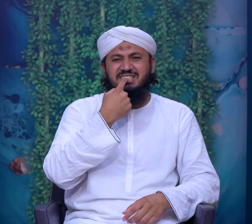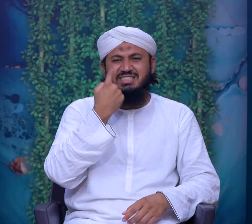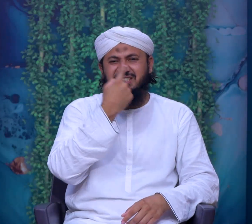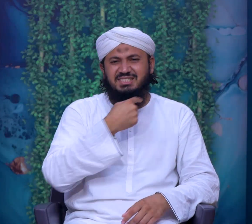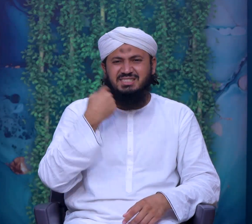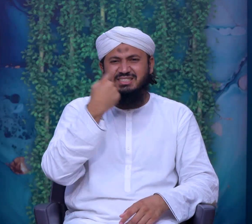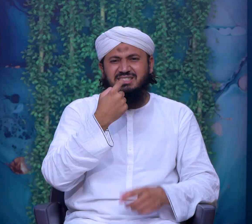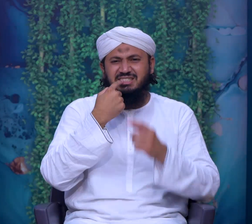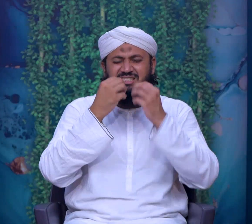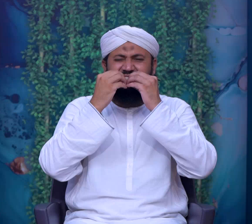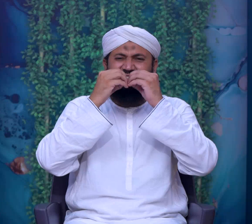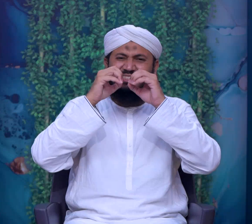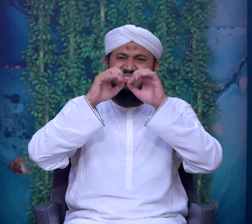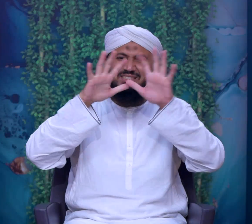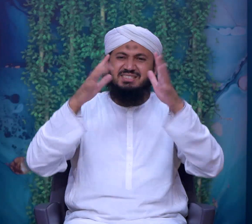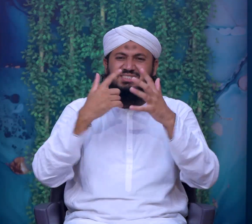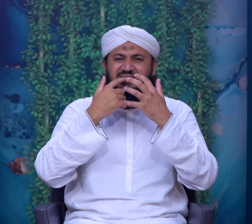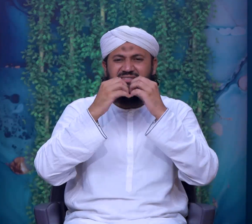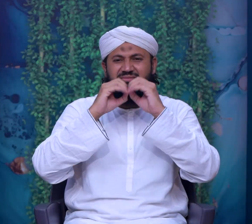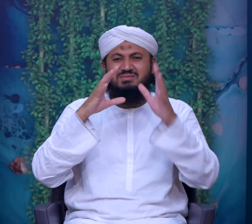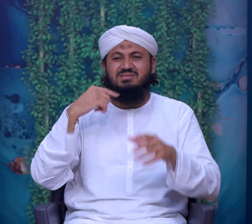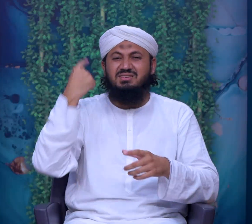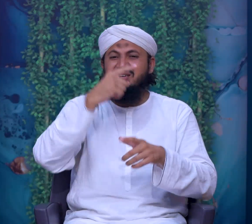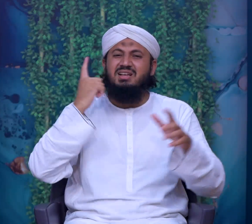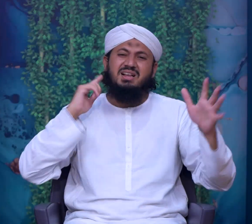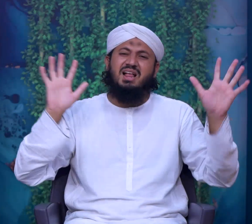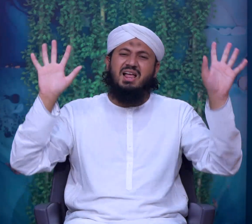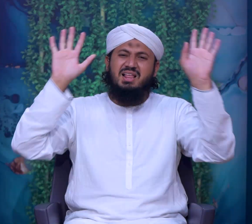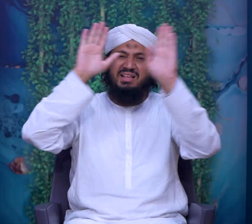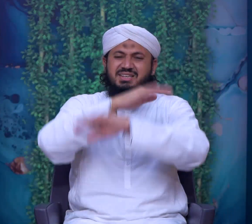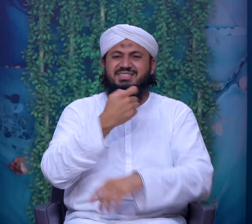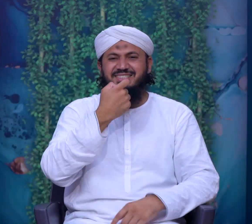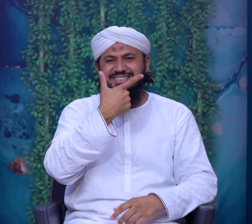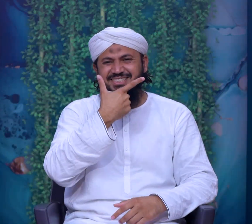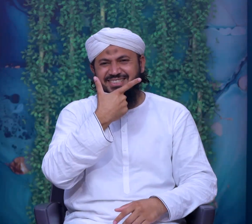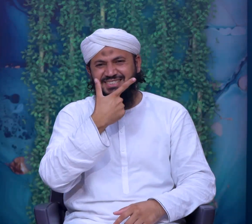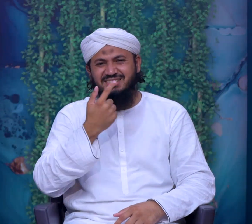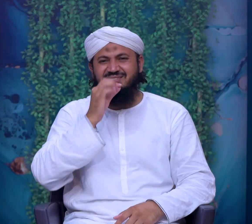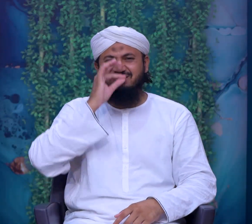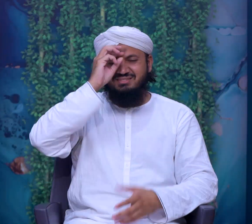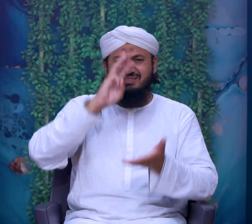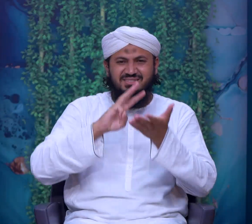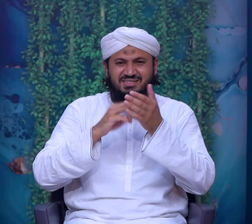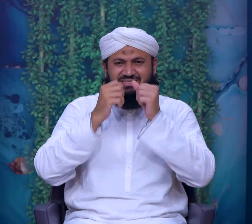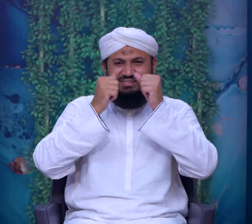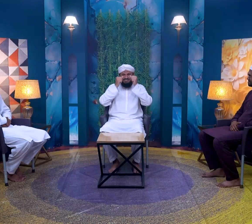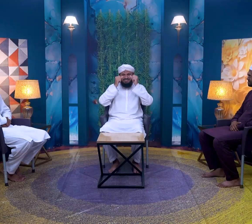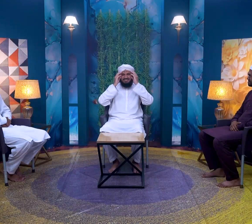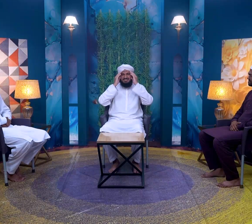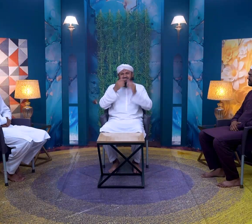درمیان سے ایک نور نکلتا تھا، اور جب کبھی اندھیرے میں آپ مسکرا دیتے یعنی اسمائل کر دیتے تو دندان مبارک